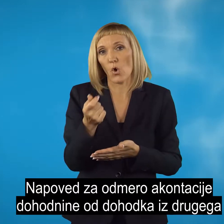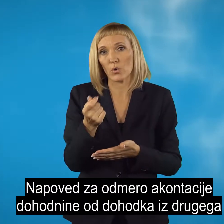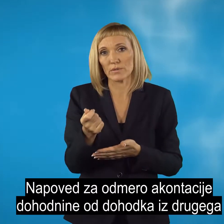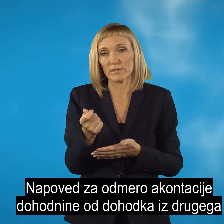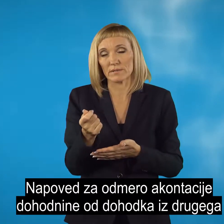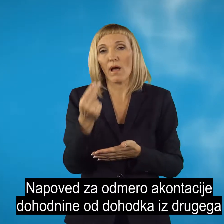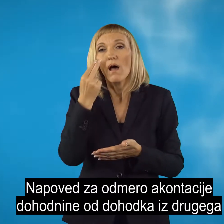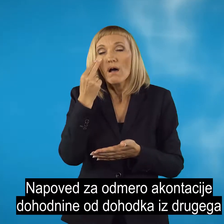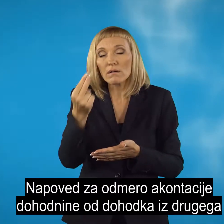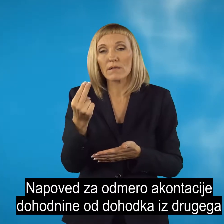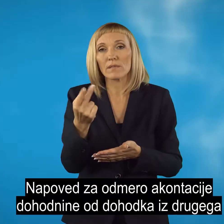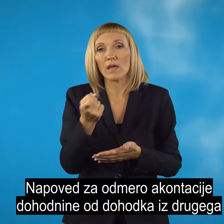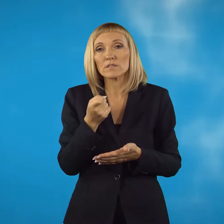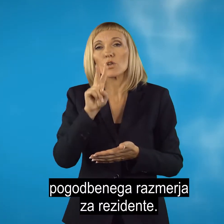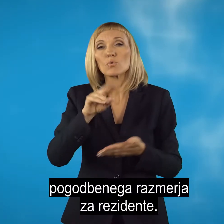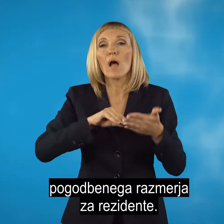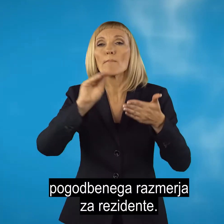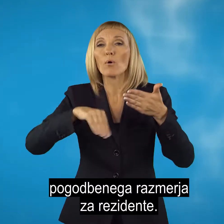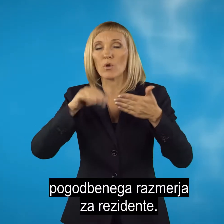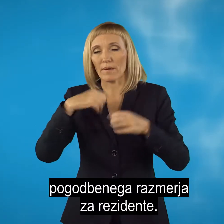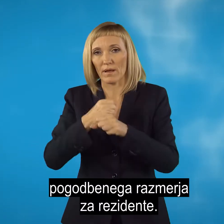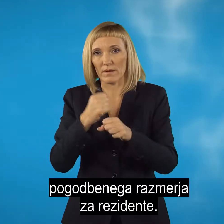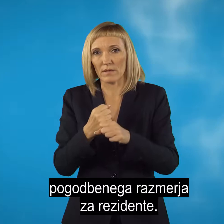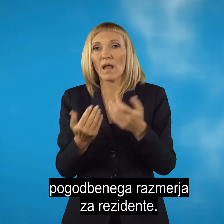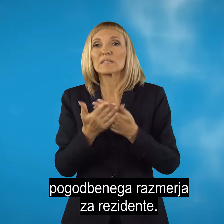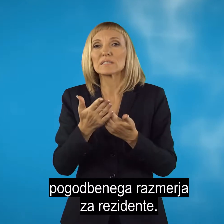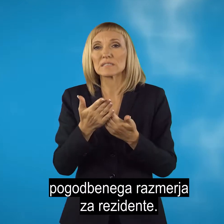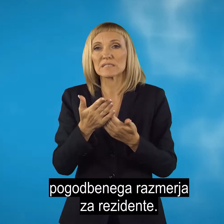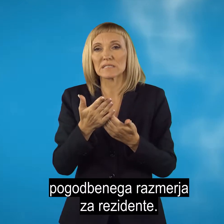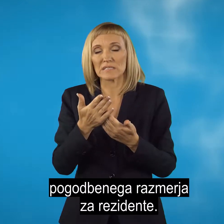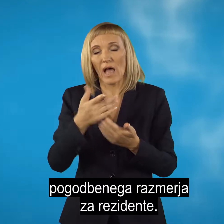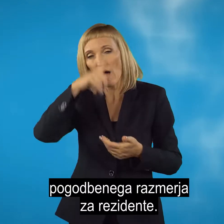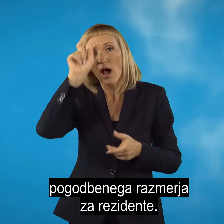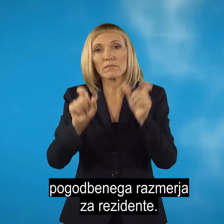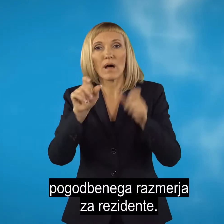dohodnine od dohodka iz drugega pogodbenega razmerja za rezidente.